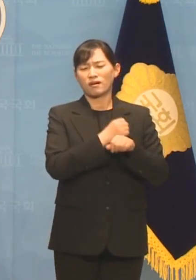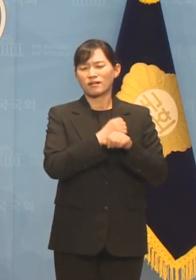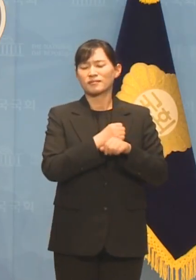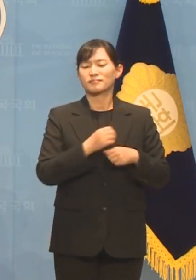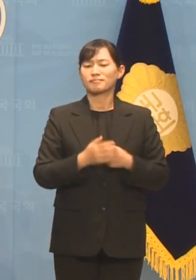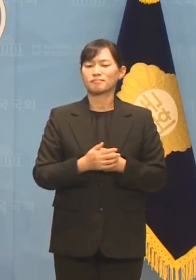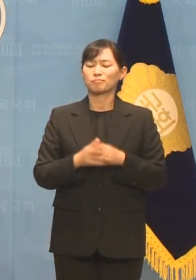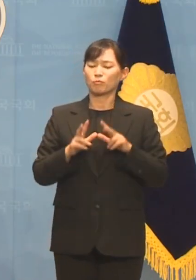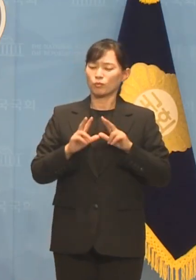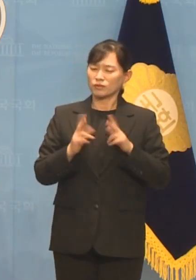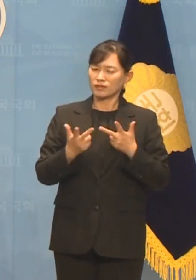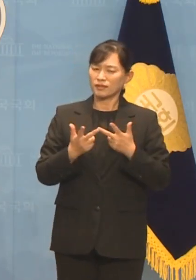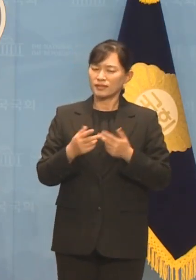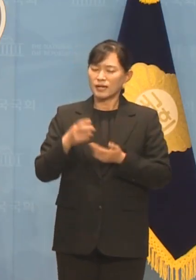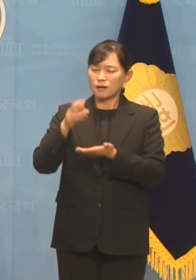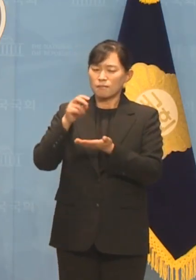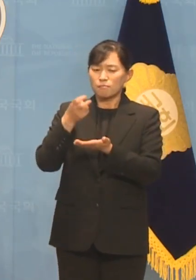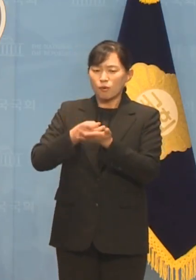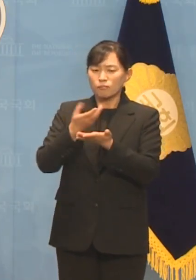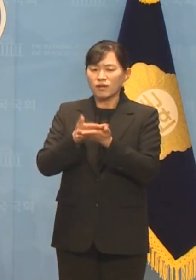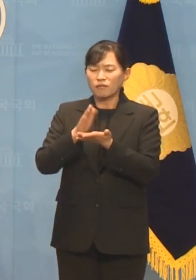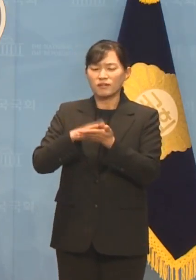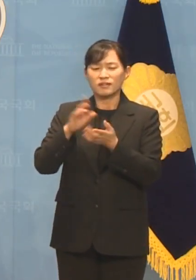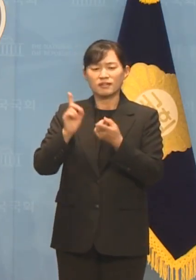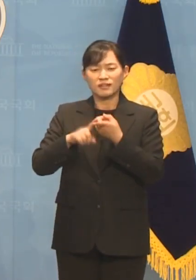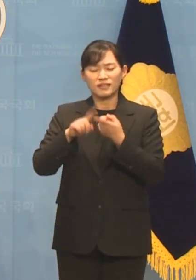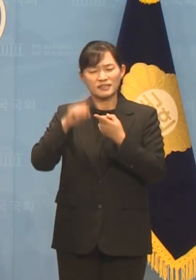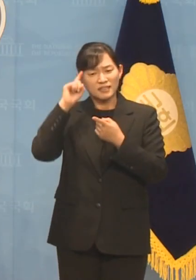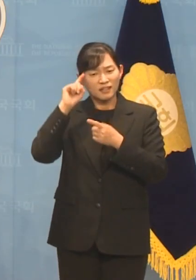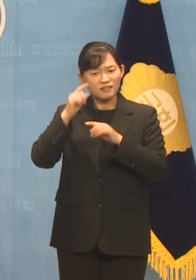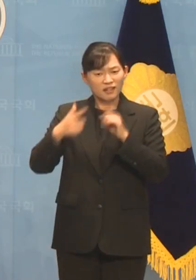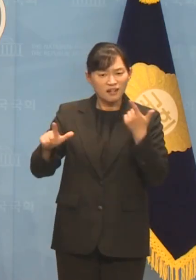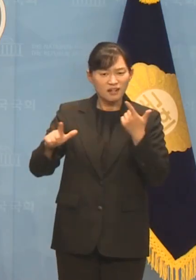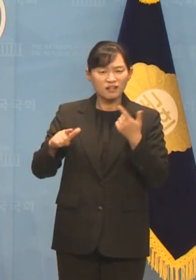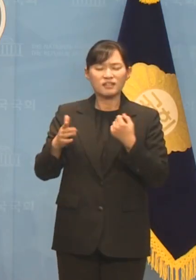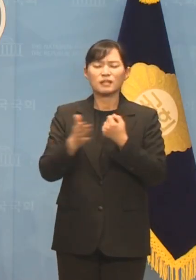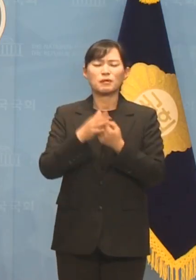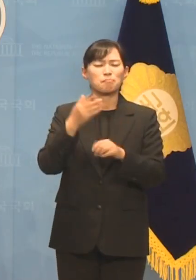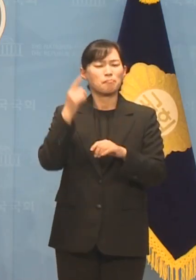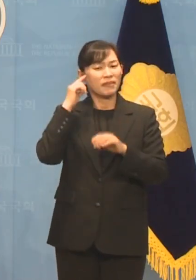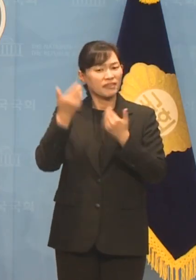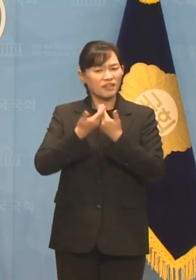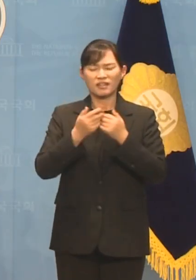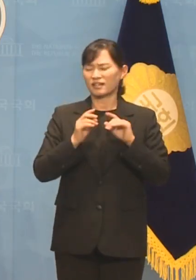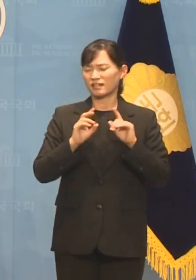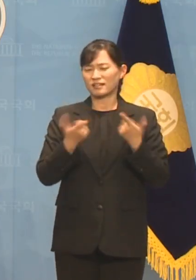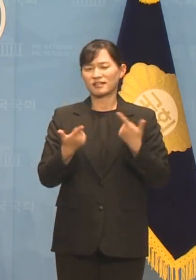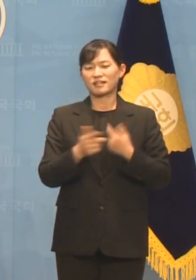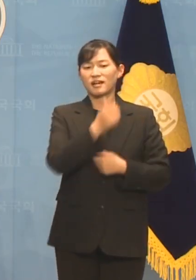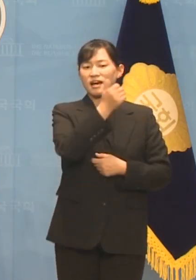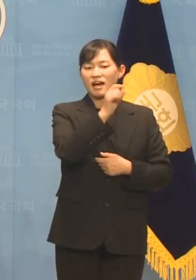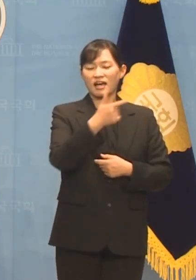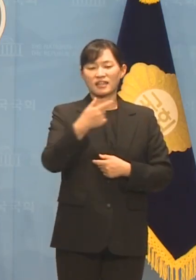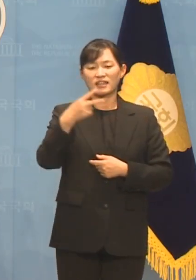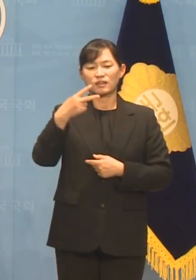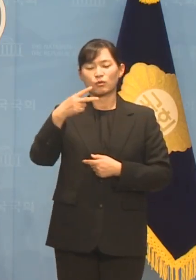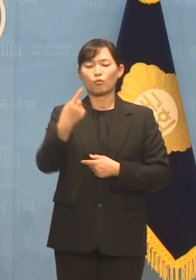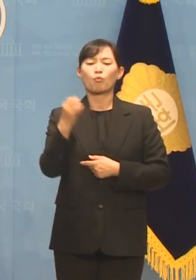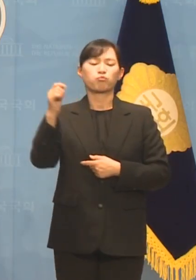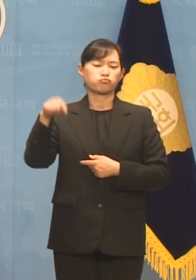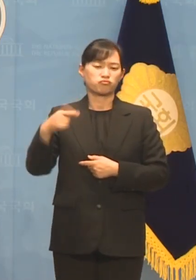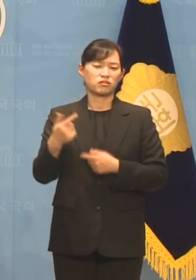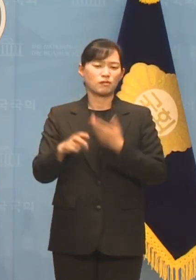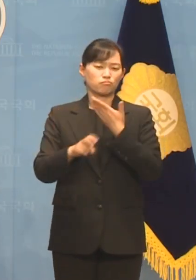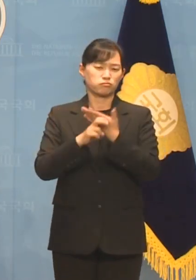본인과 개헌에 대해 생각이 다르다고 개헌을 반대하는 것은 아닙니다. 한동훈 전 대표는 망상을 멈추고 불법